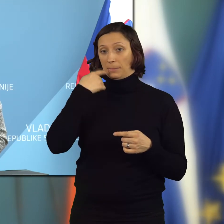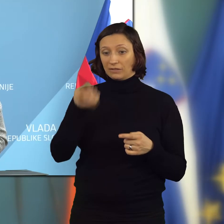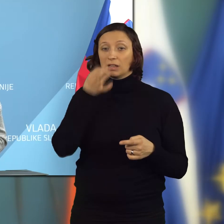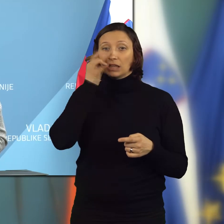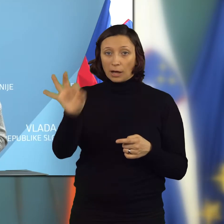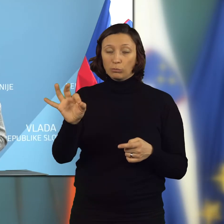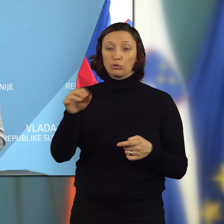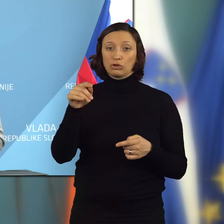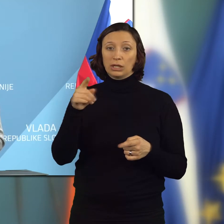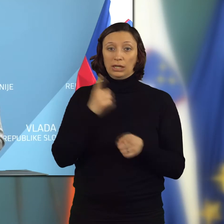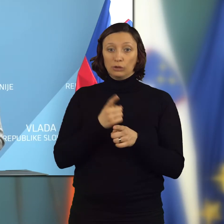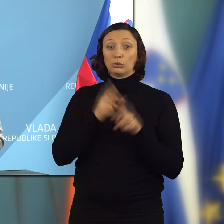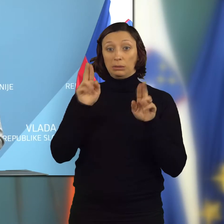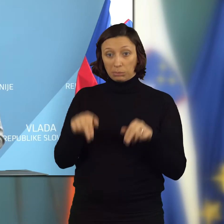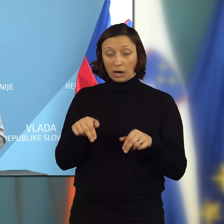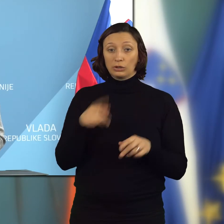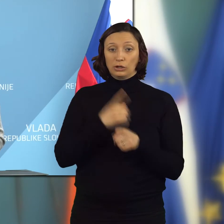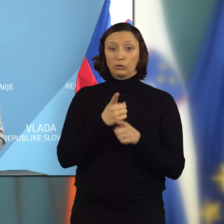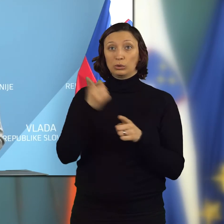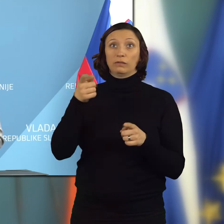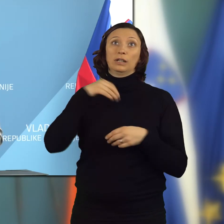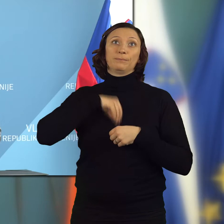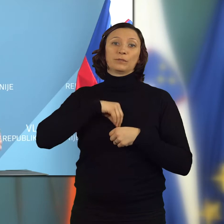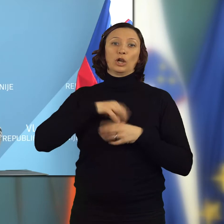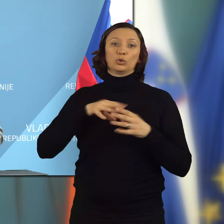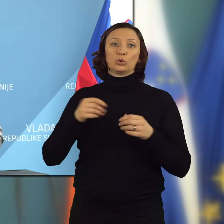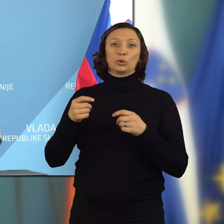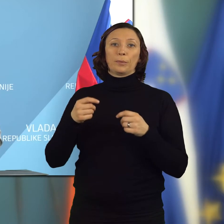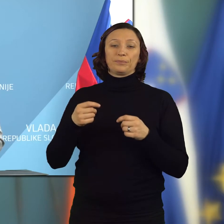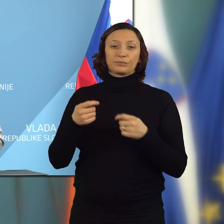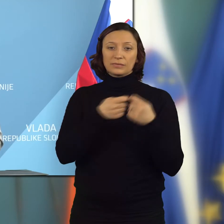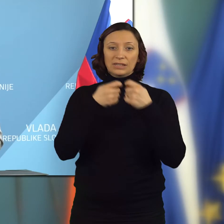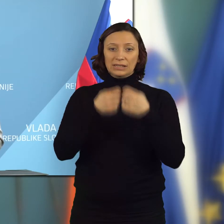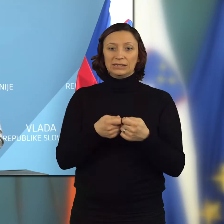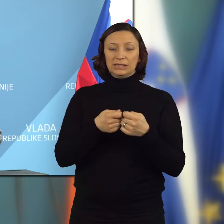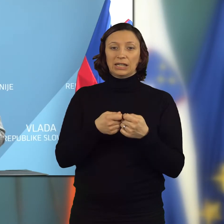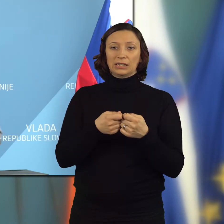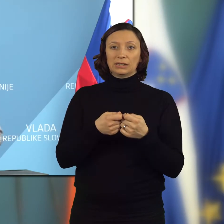sama pravim, najbolje bi bilo in tudi prav in tudi v duhu